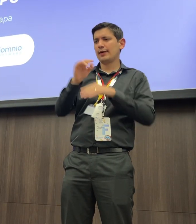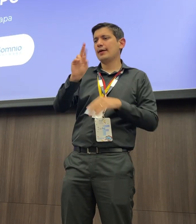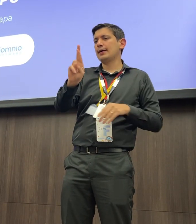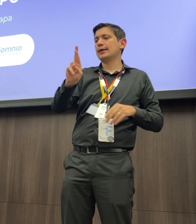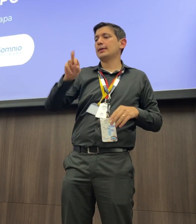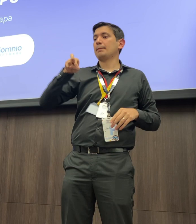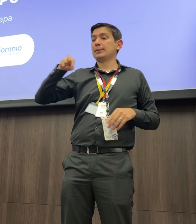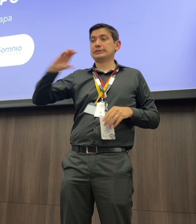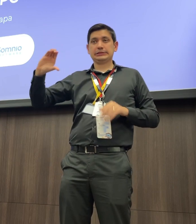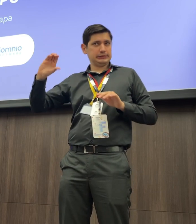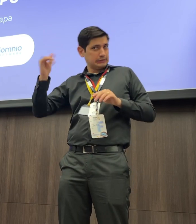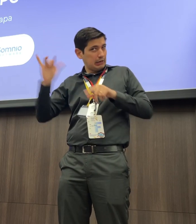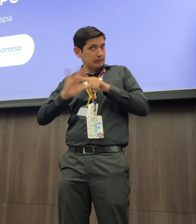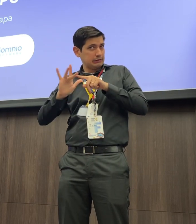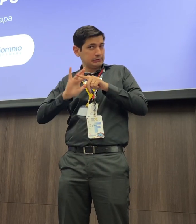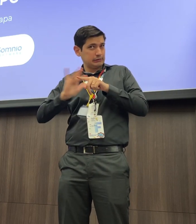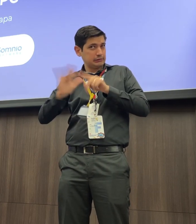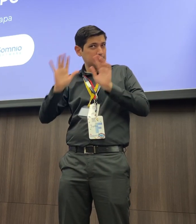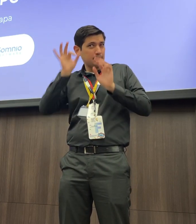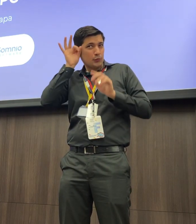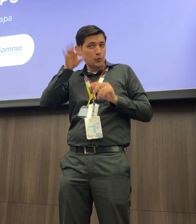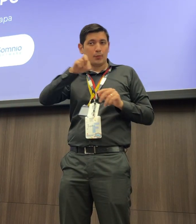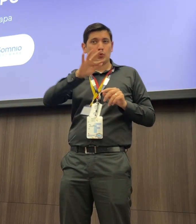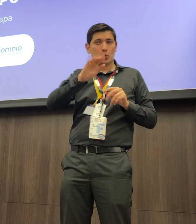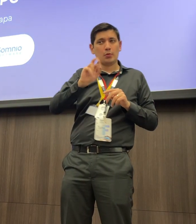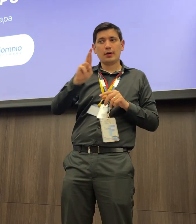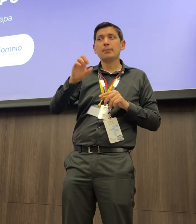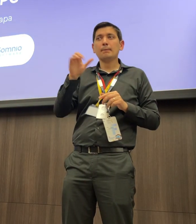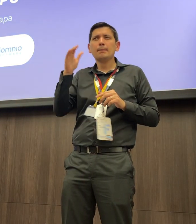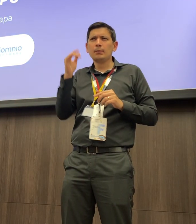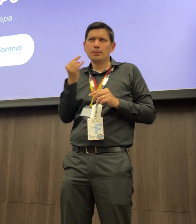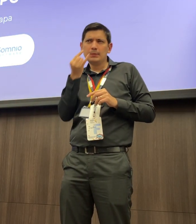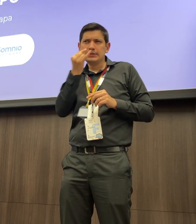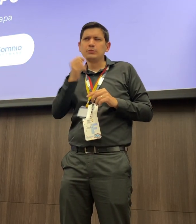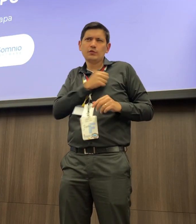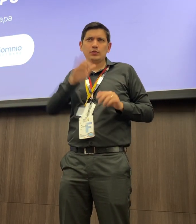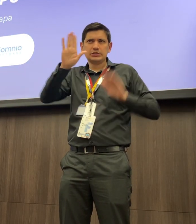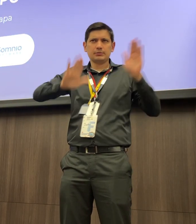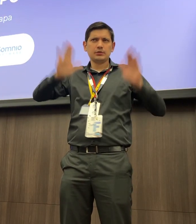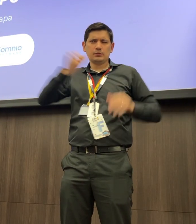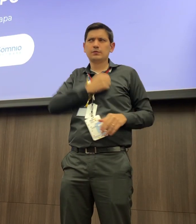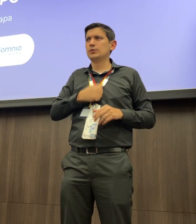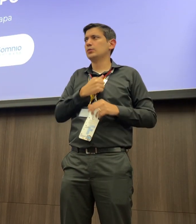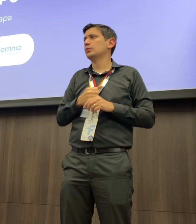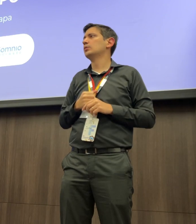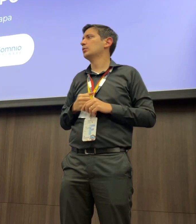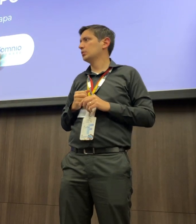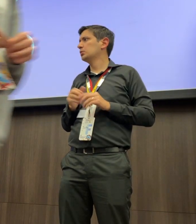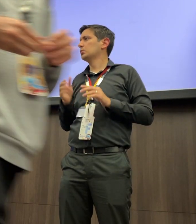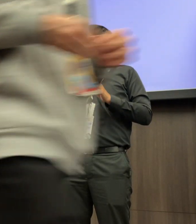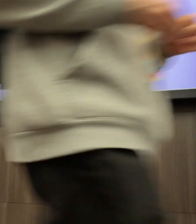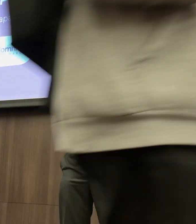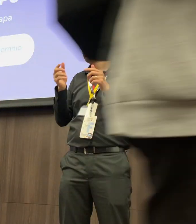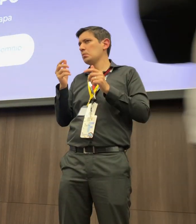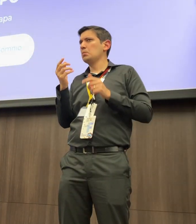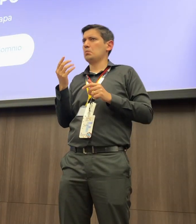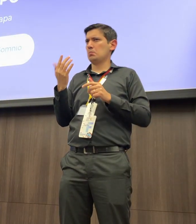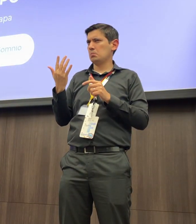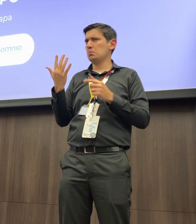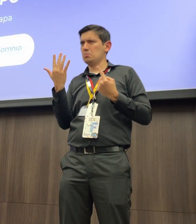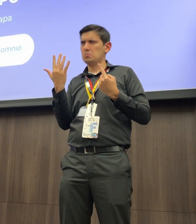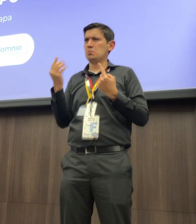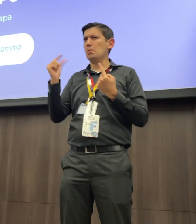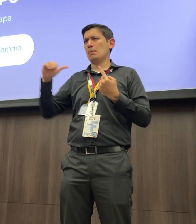usaron gRPC, pero usaron el protocolo. Eso también me interesa saber, si pueden levantar la mano. Bueno, un poco más de manos